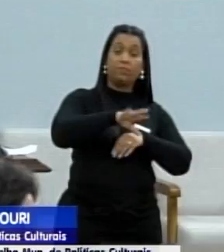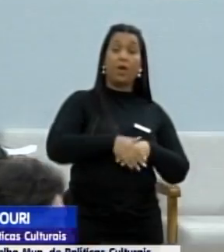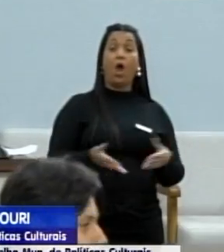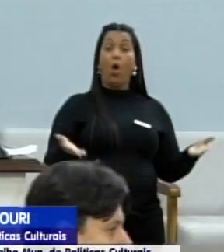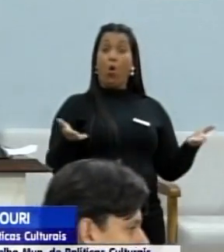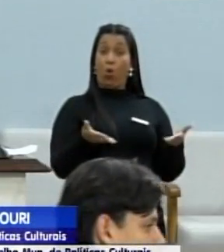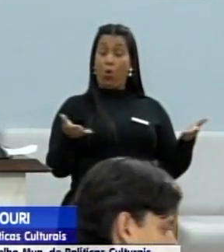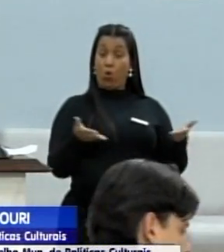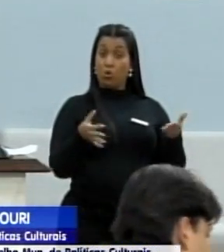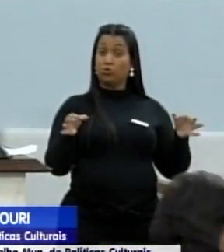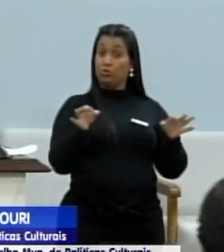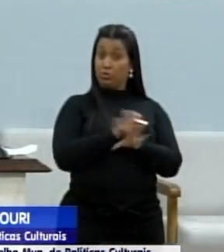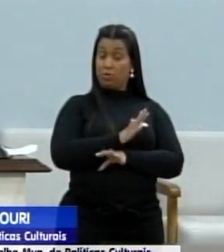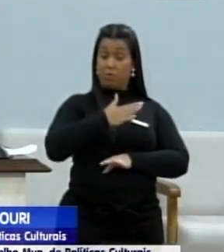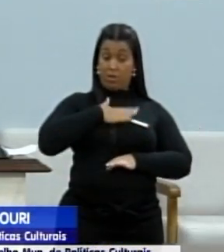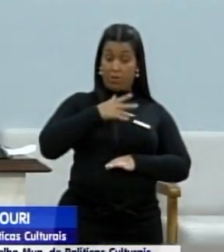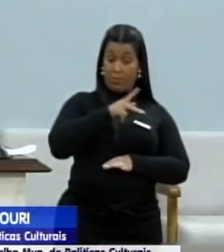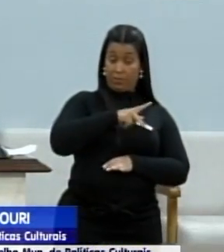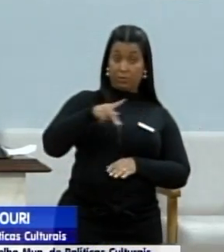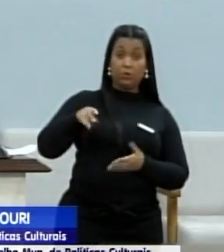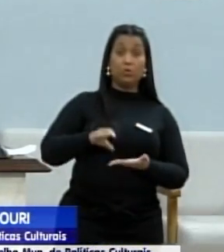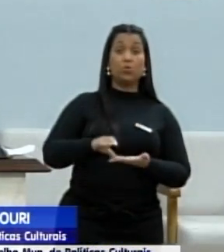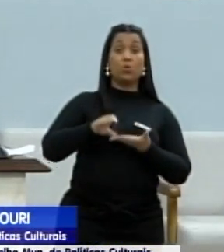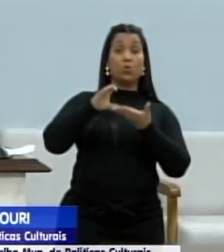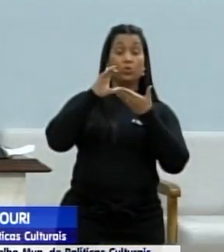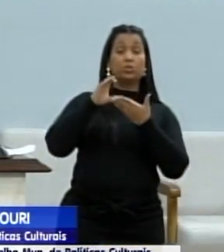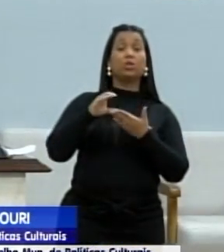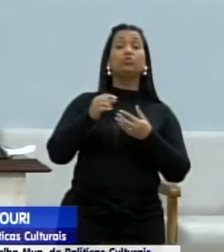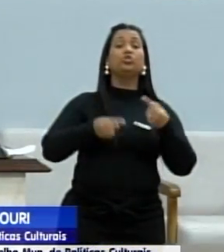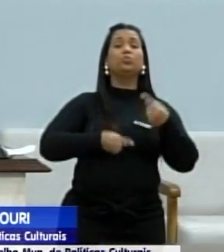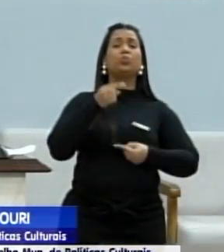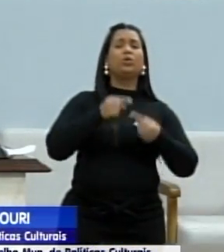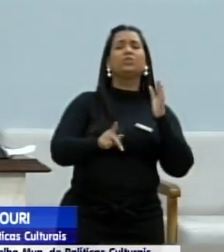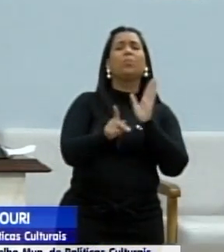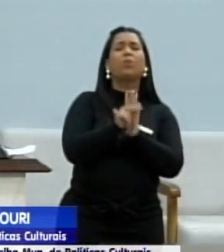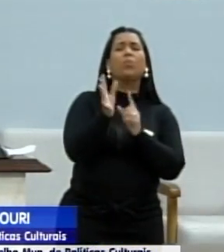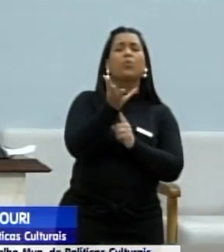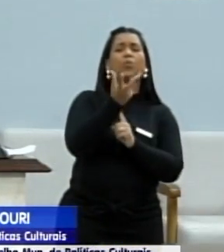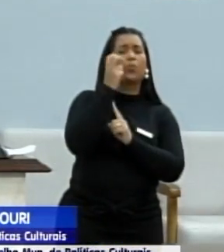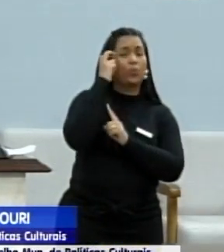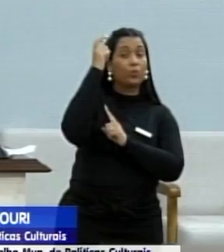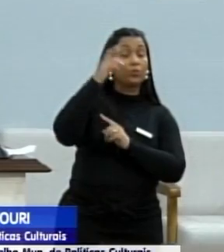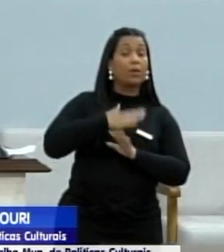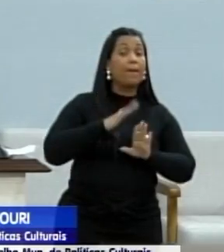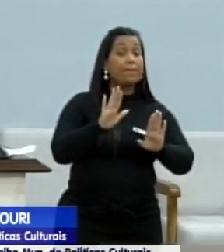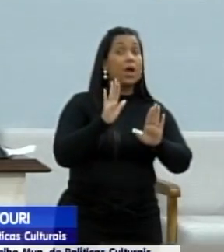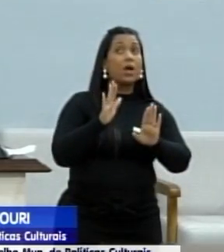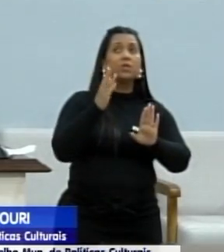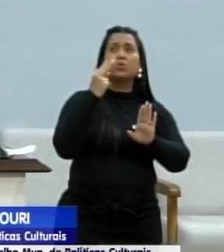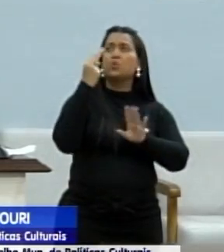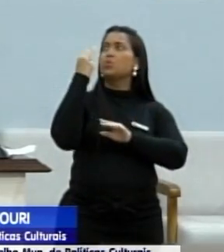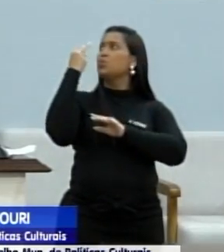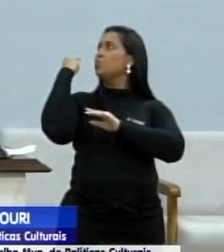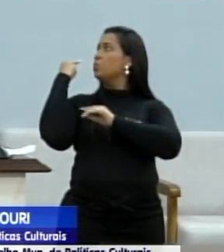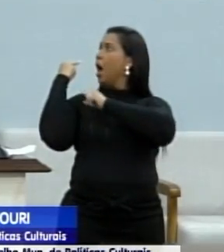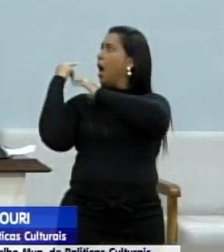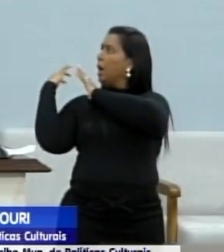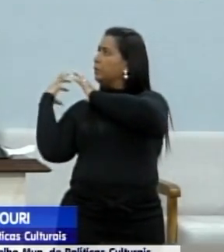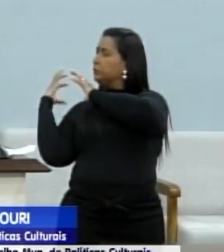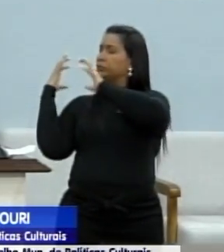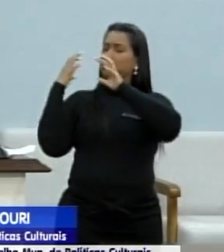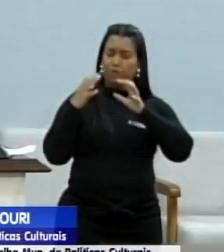terminando a gestão enquanto presidente do Conselho Municipal de Políticas Culturais, mas a gente olha para trás e a gente vê o tanto que a